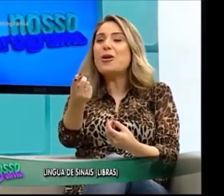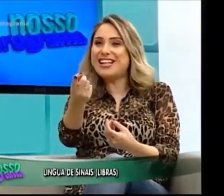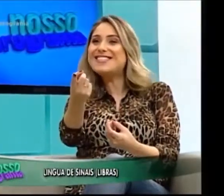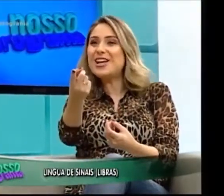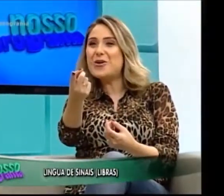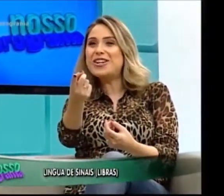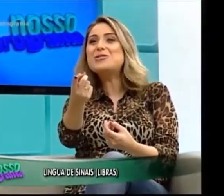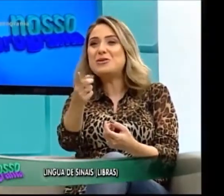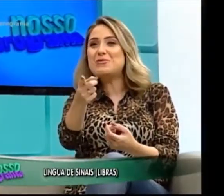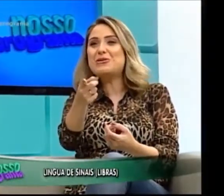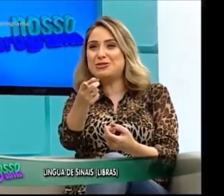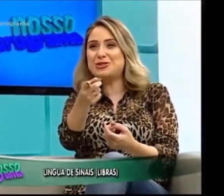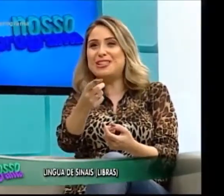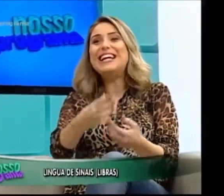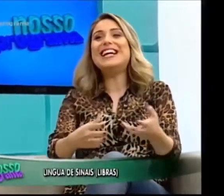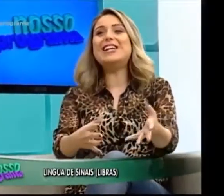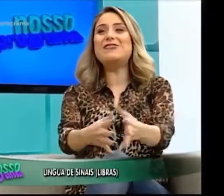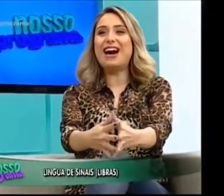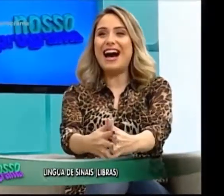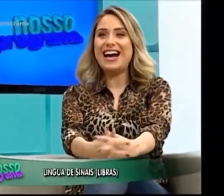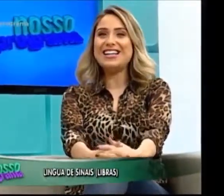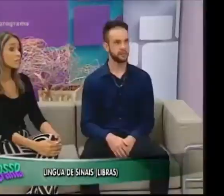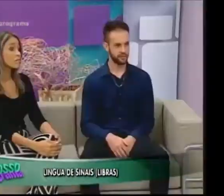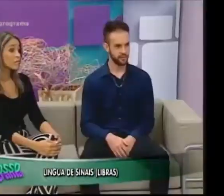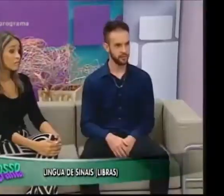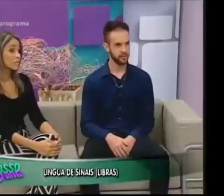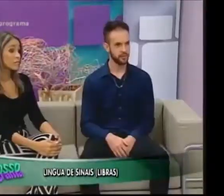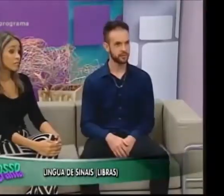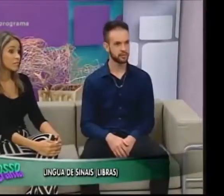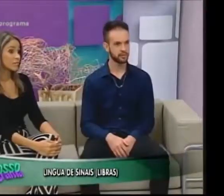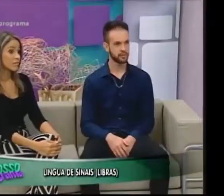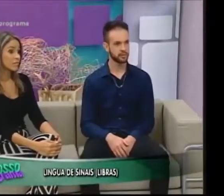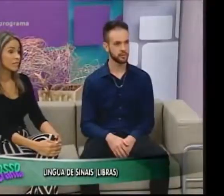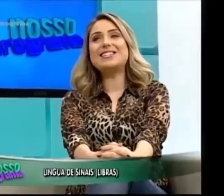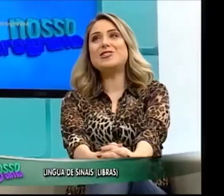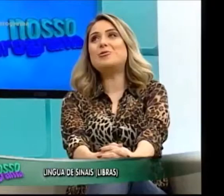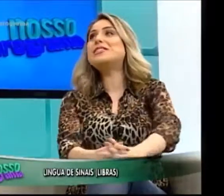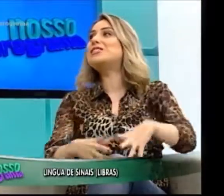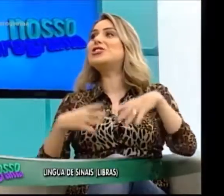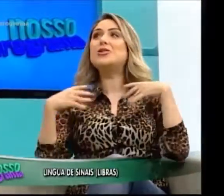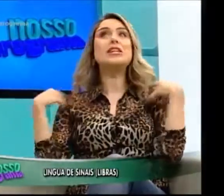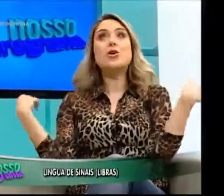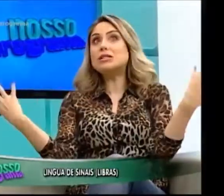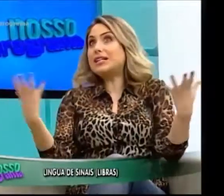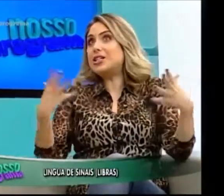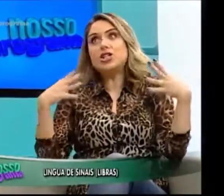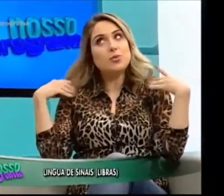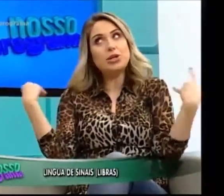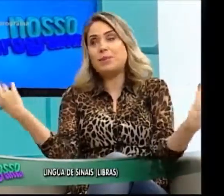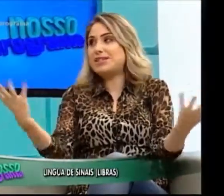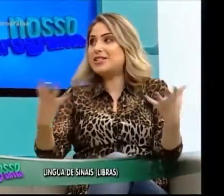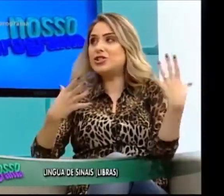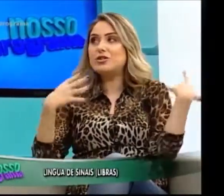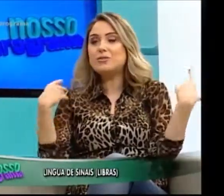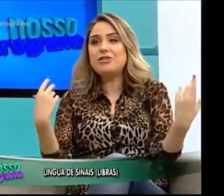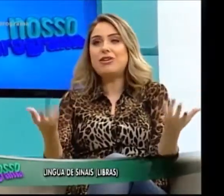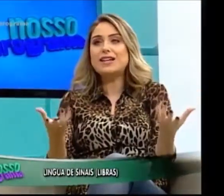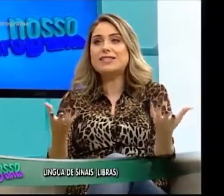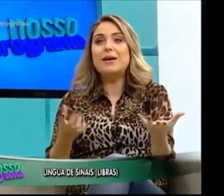aquele senhor que o seu irmão viu. Isso. Ele vai... E ele tá lá porque ele quer sentir a presença de Deus e ele consegue sentir, porque a presença de Deus se manifesta.